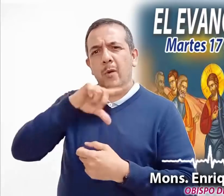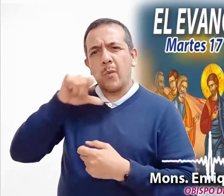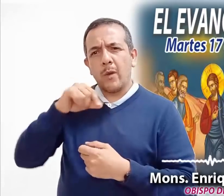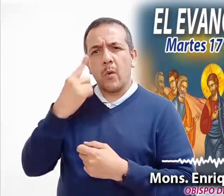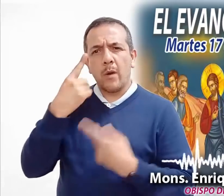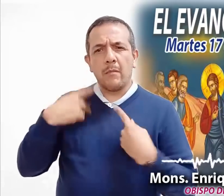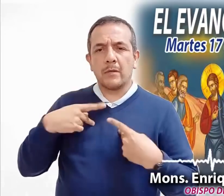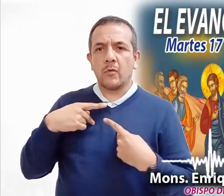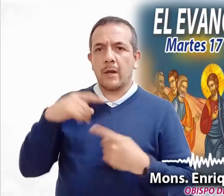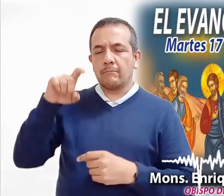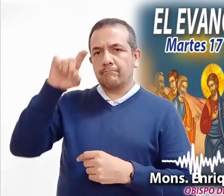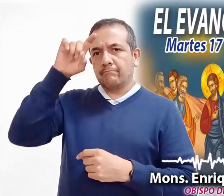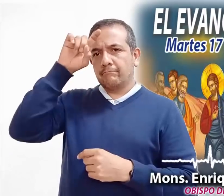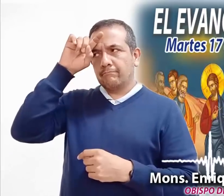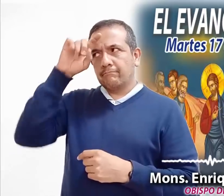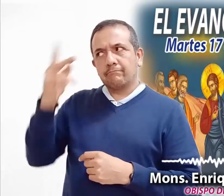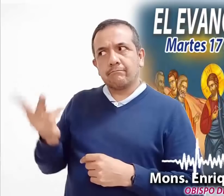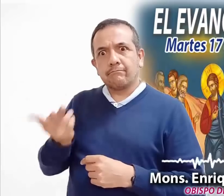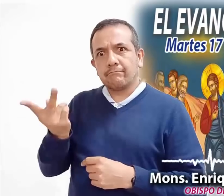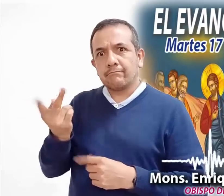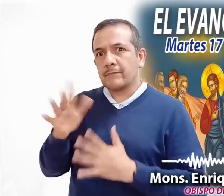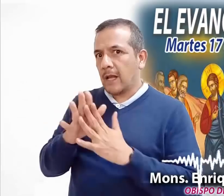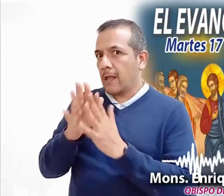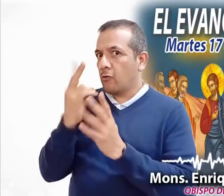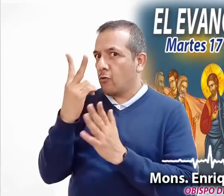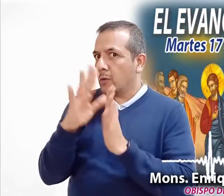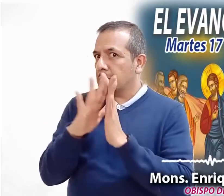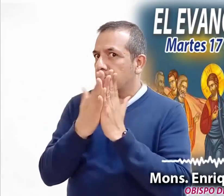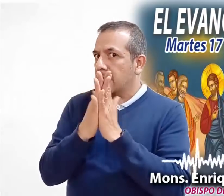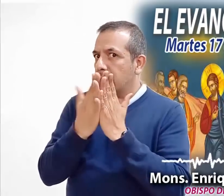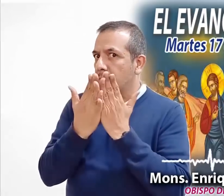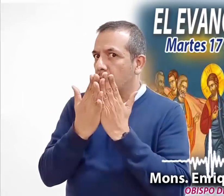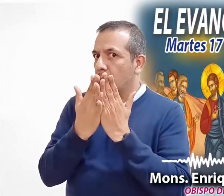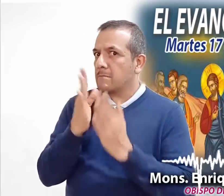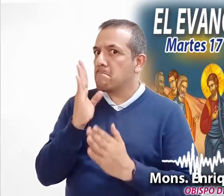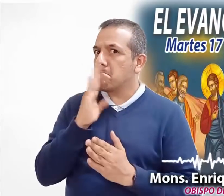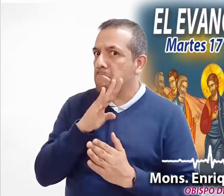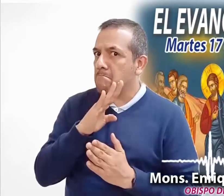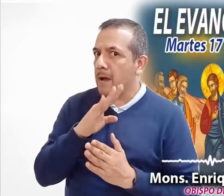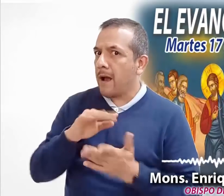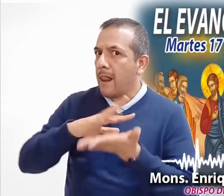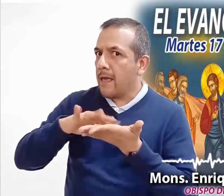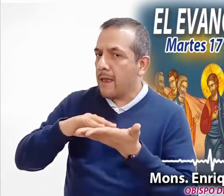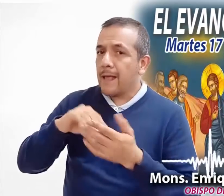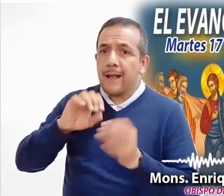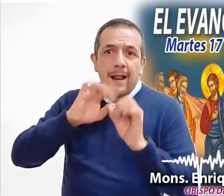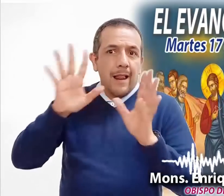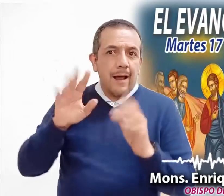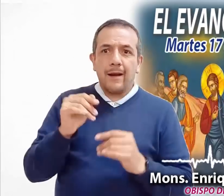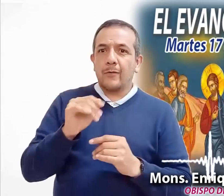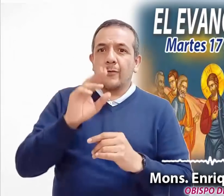después alguien preguntaba si era malo leer estos libros históricos. Claro que